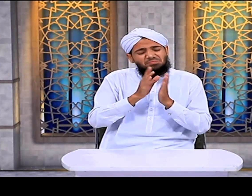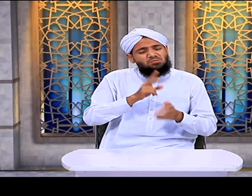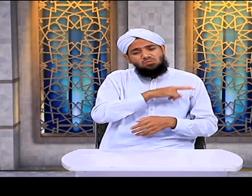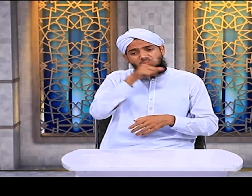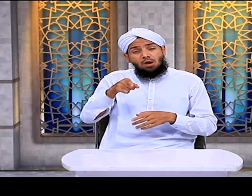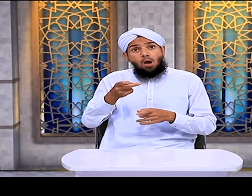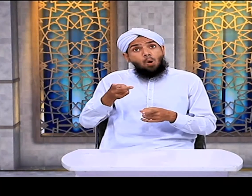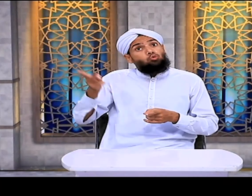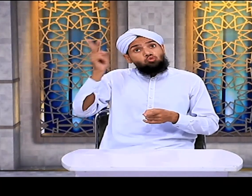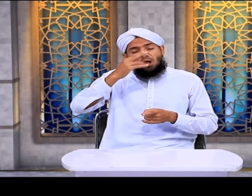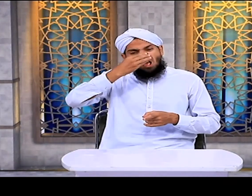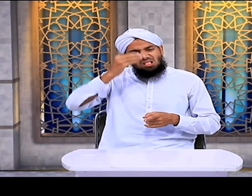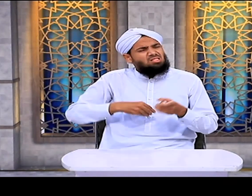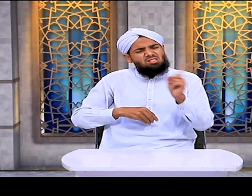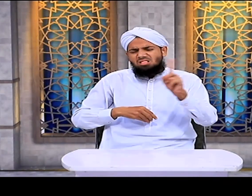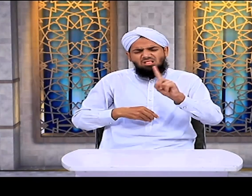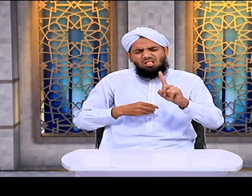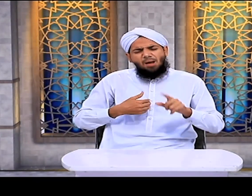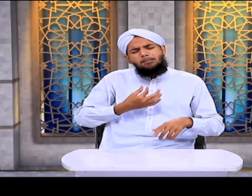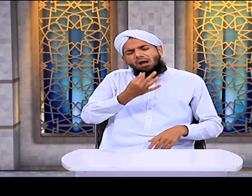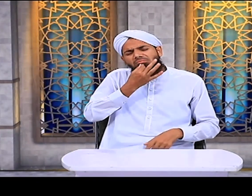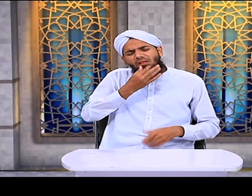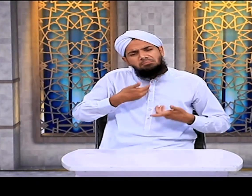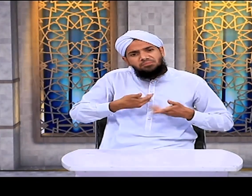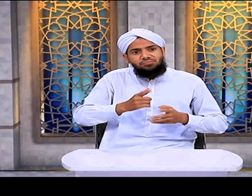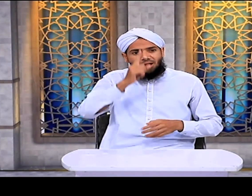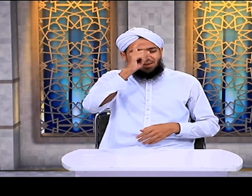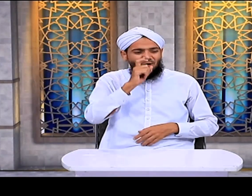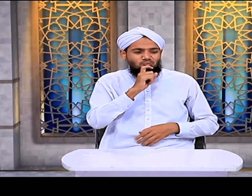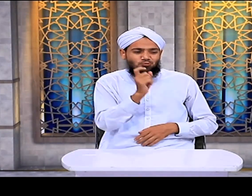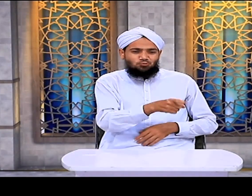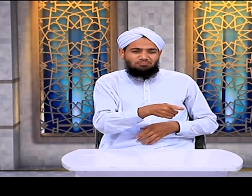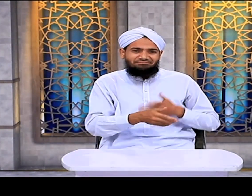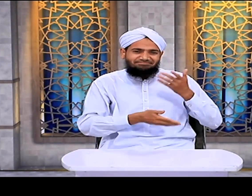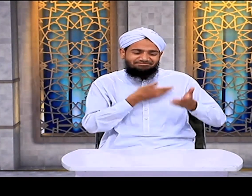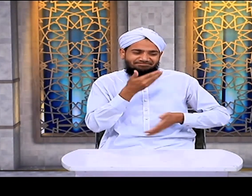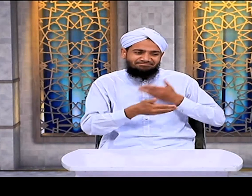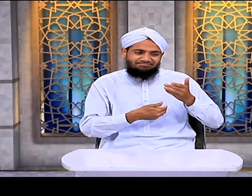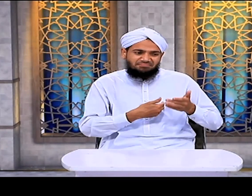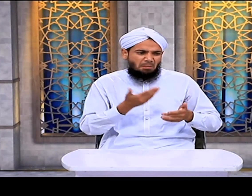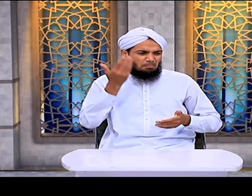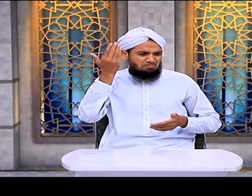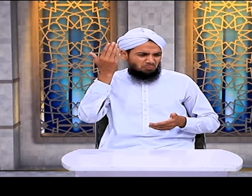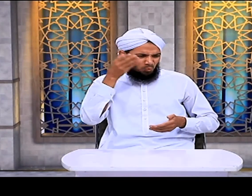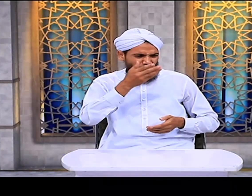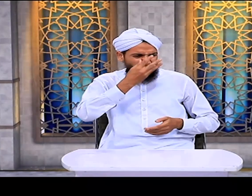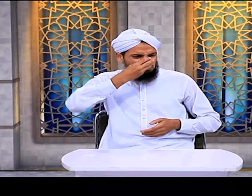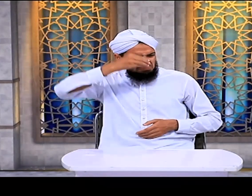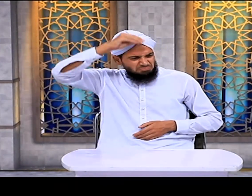ظالم ہیں۔ اس پر اللہ پاک ارشاد فرمائے گا، رب فرمائے گا، دتکارے ذلیل ہو کر پڑے رہو اس